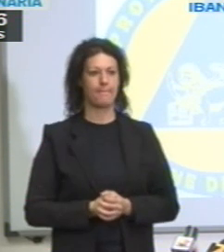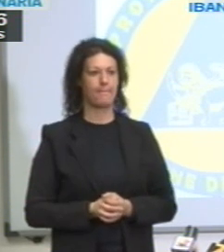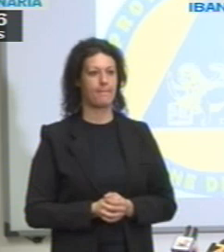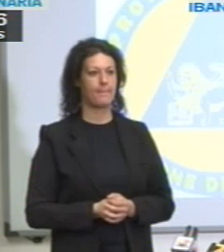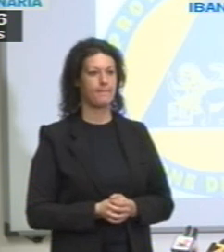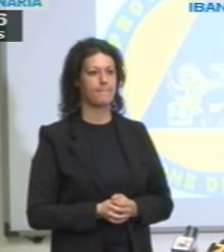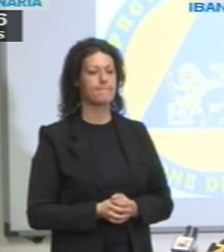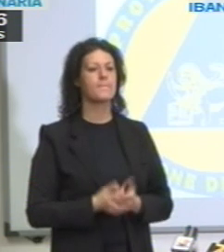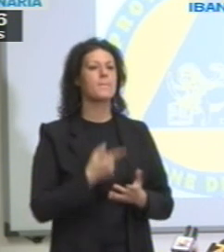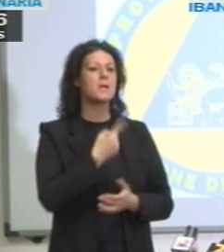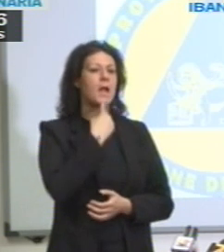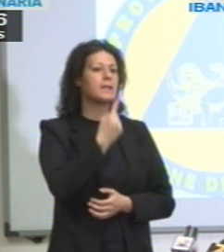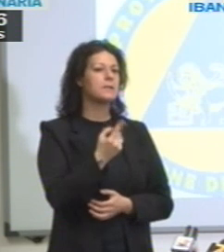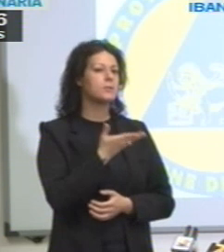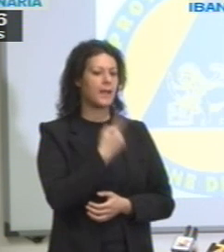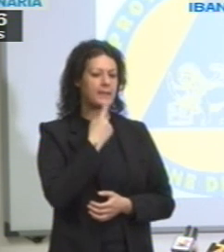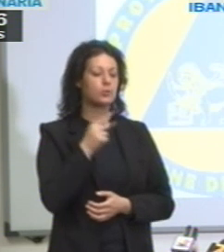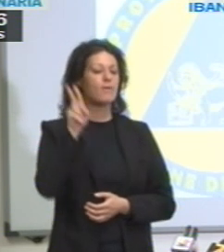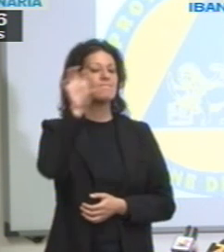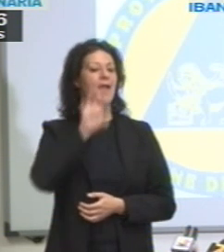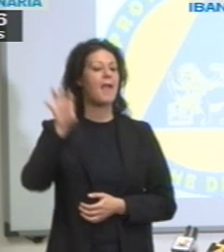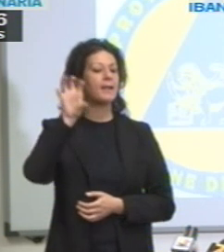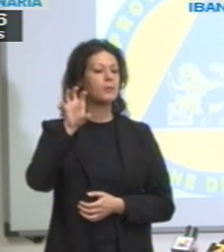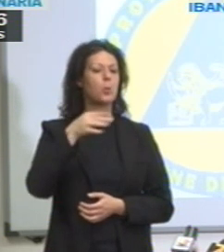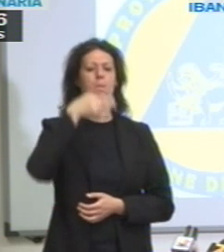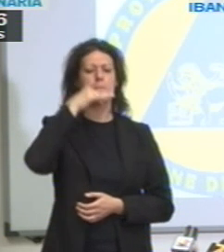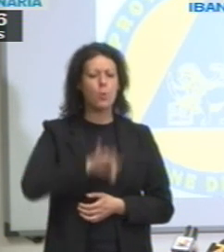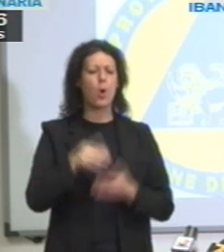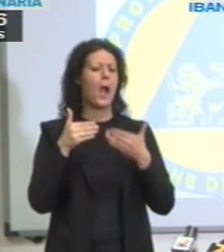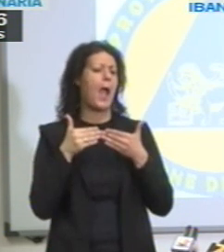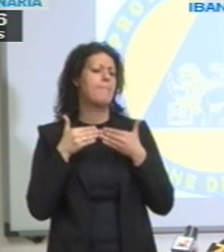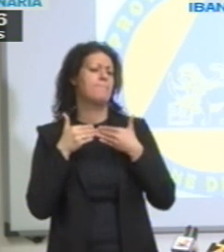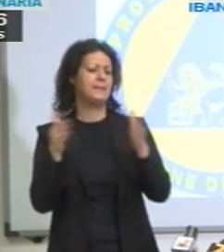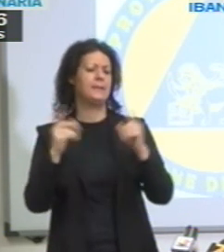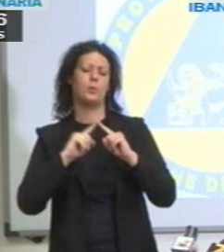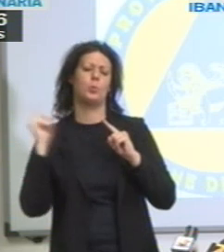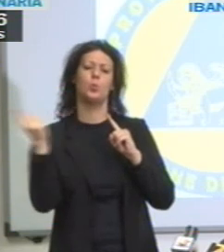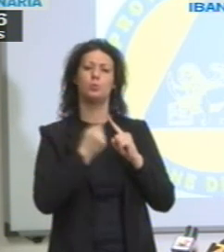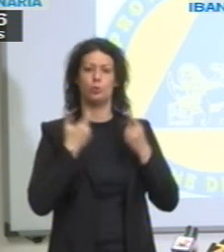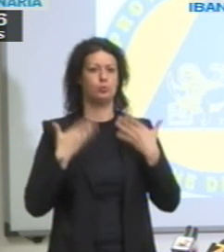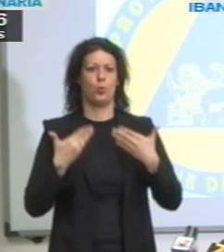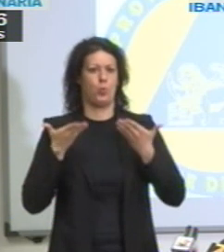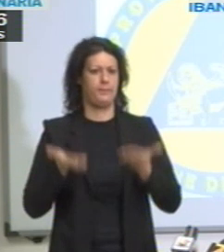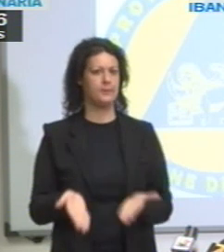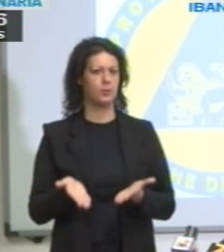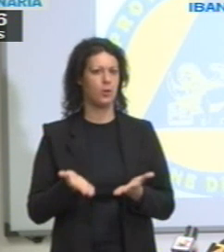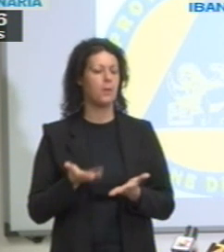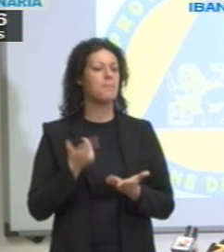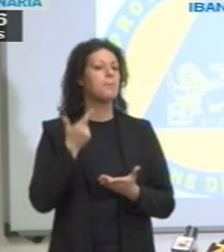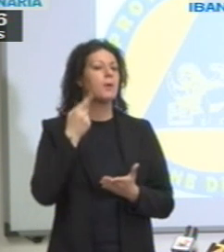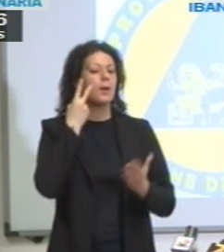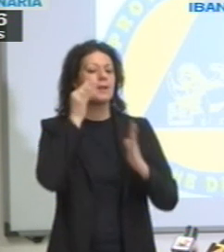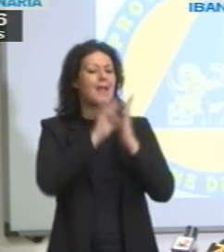magari, vabbè, quando lei afferma che il Veneto può aprire tutto fin da subito, a cosa fa riferimento nel